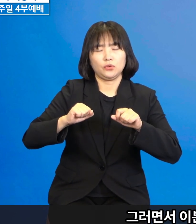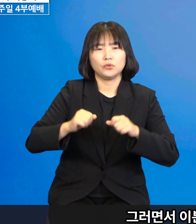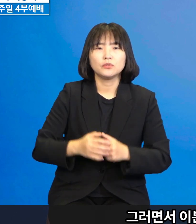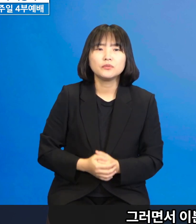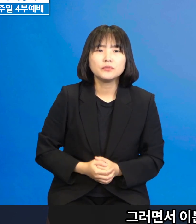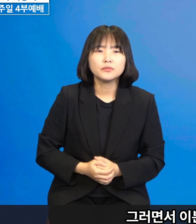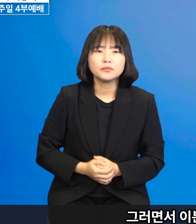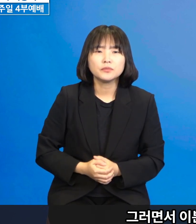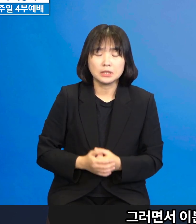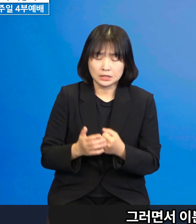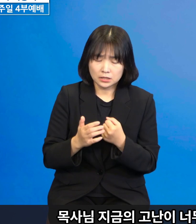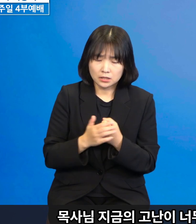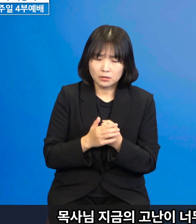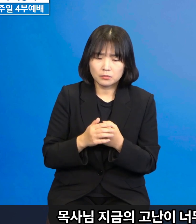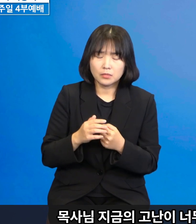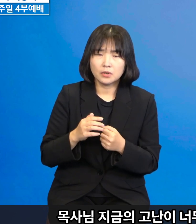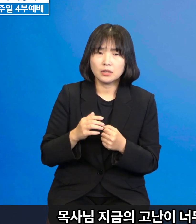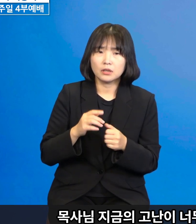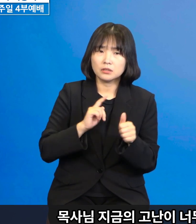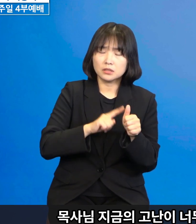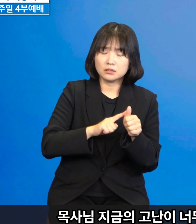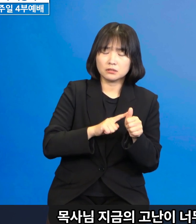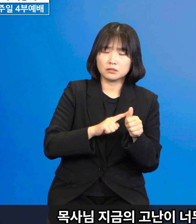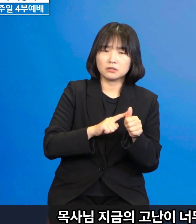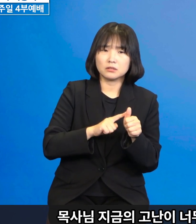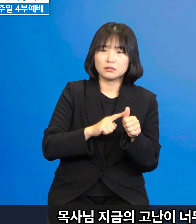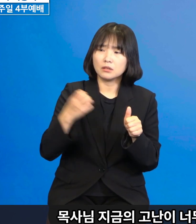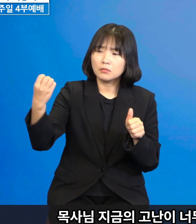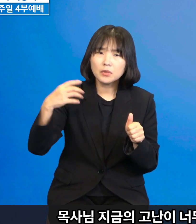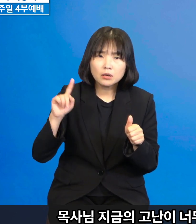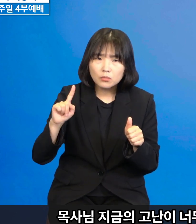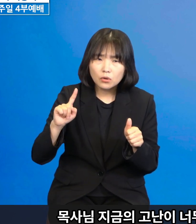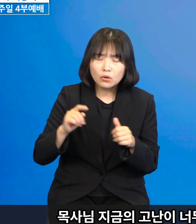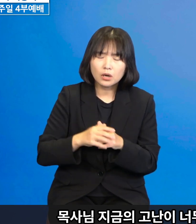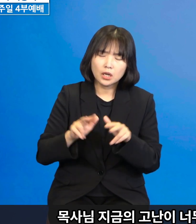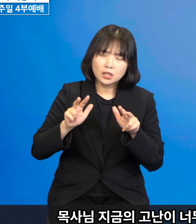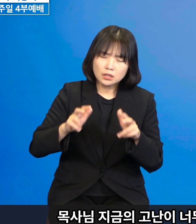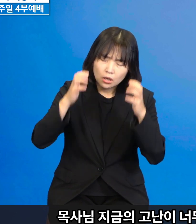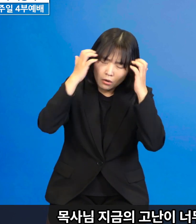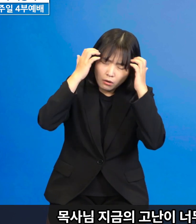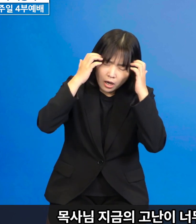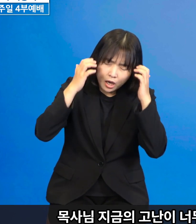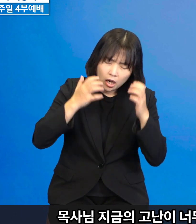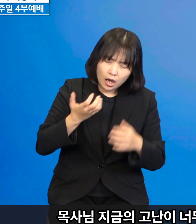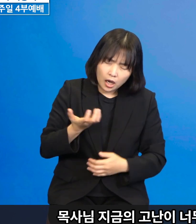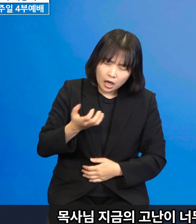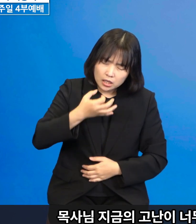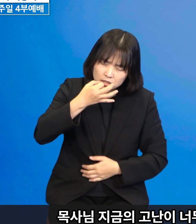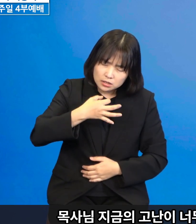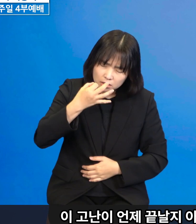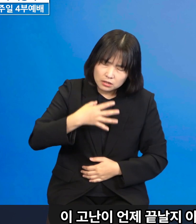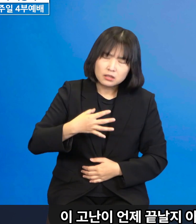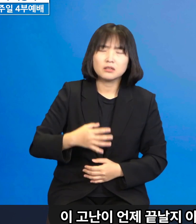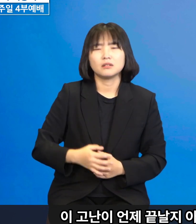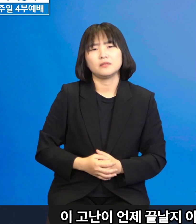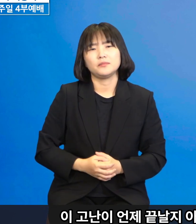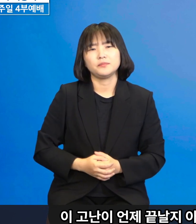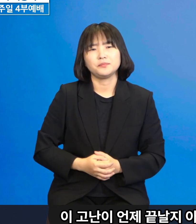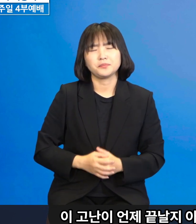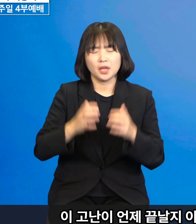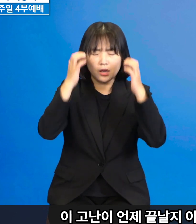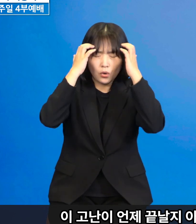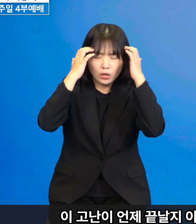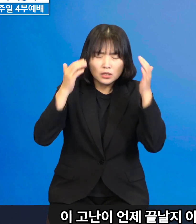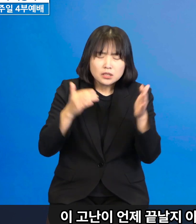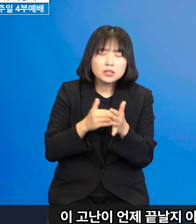겁니다. 그러면서 이분이 연락하시기를, 목사님 지금의 고난이 너무 고통스럽고 아프고 힘듭니다. 이 고난이